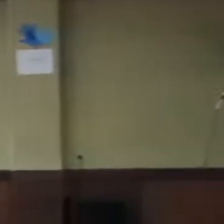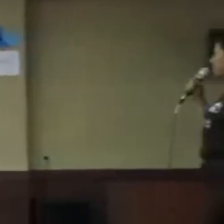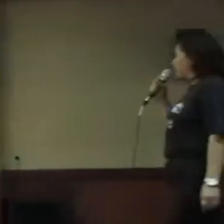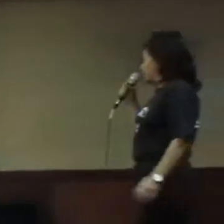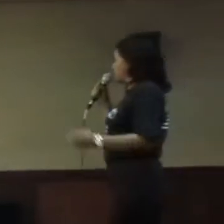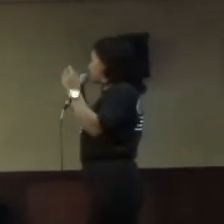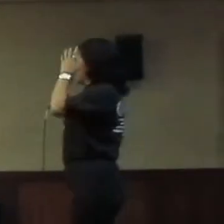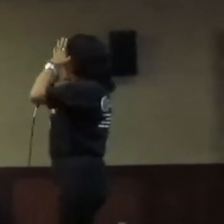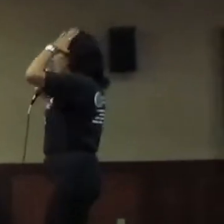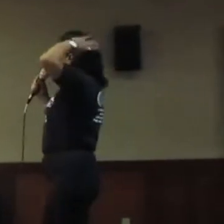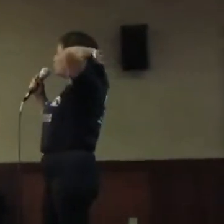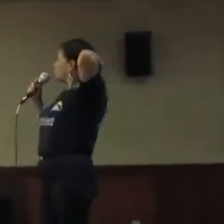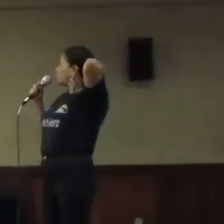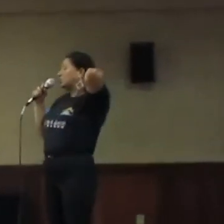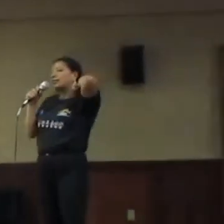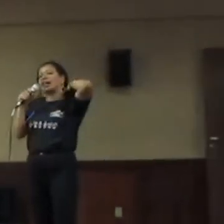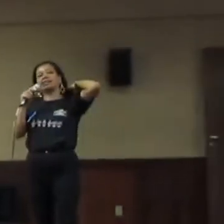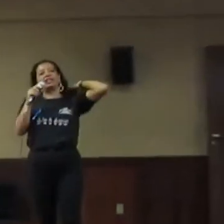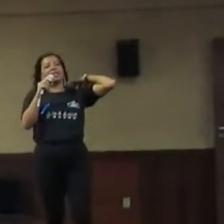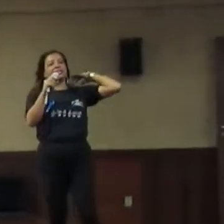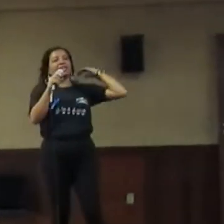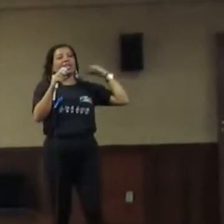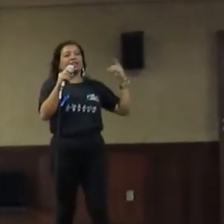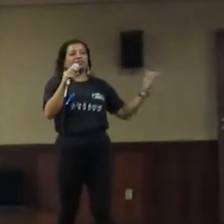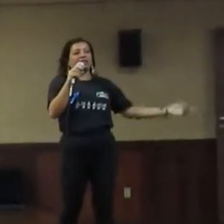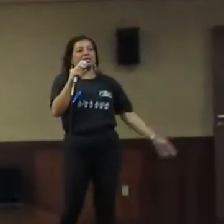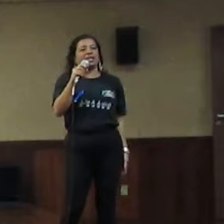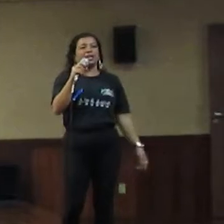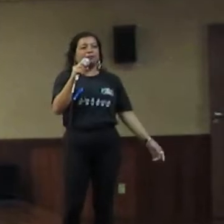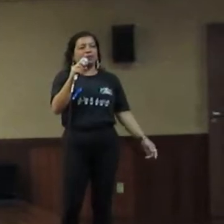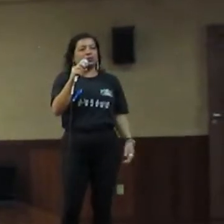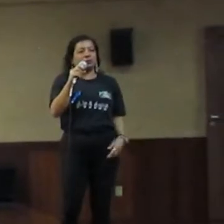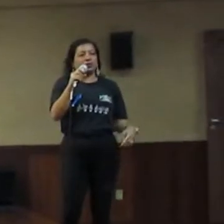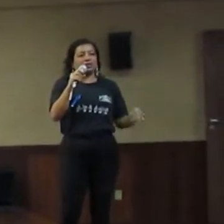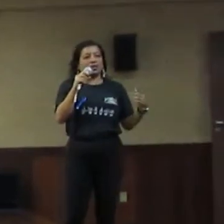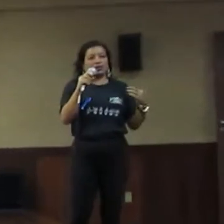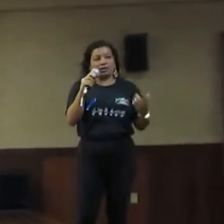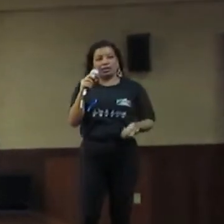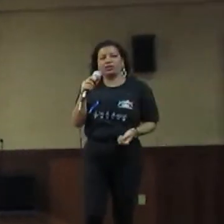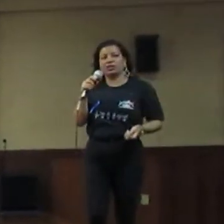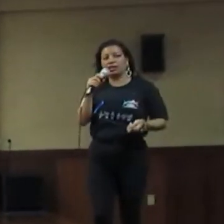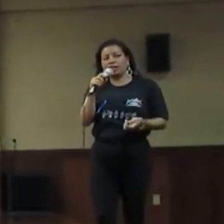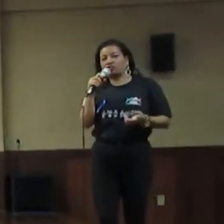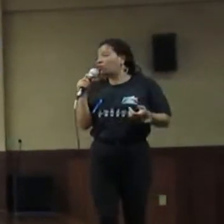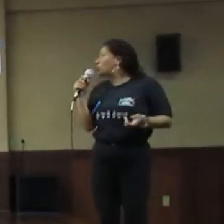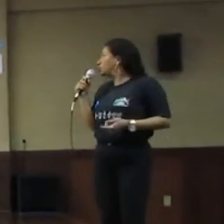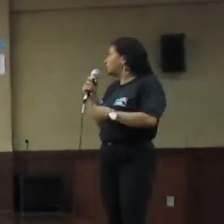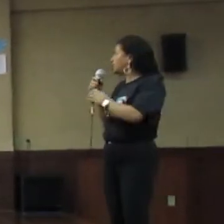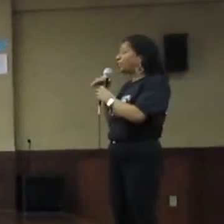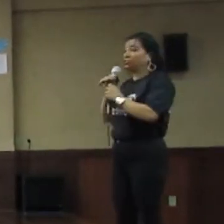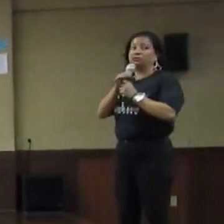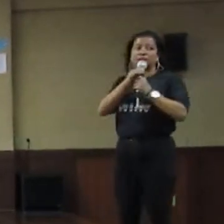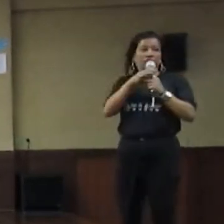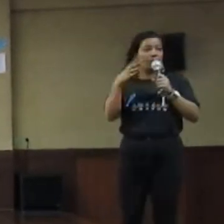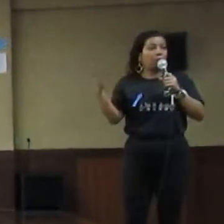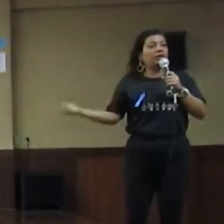Bíblia em Libras, ela é muito usada nas igrejas, né? Pessoas em religiões que